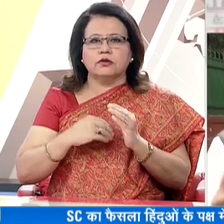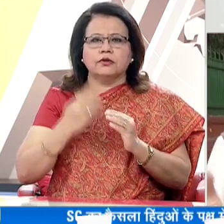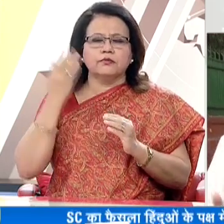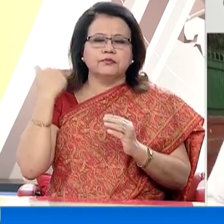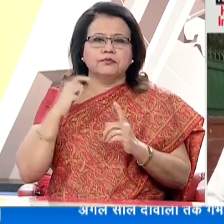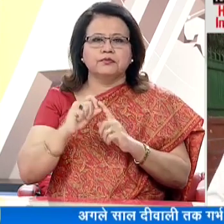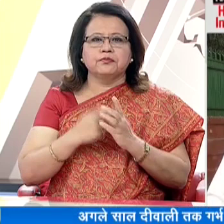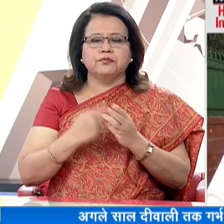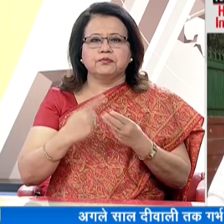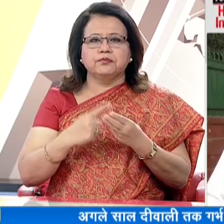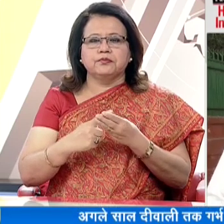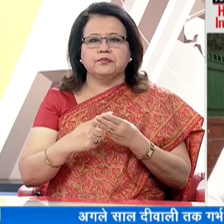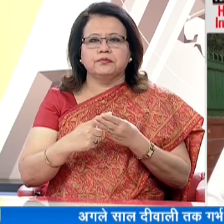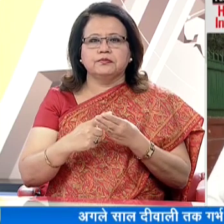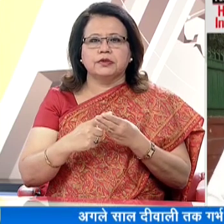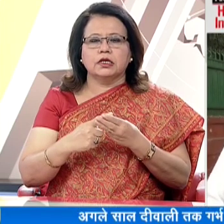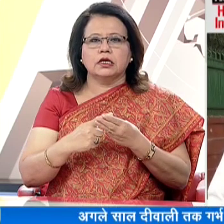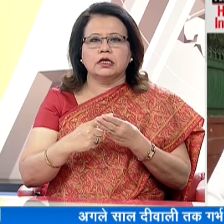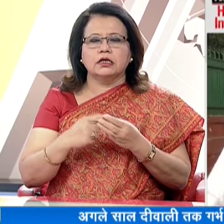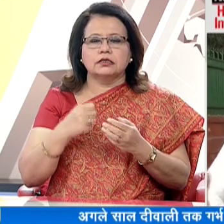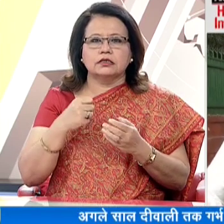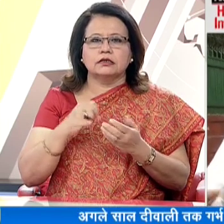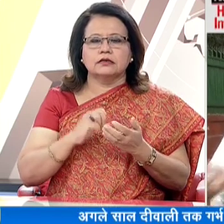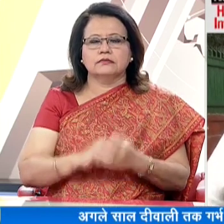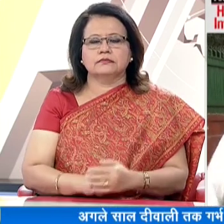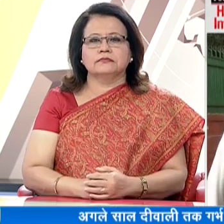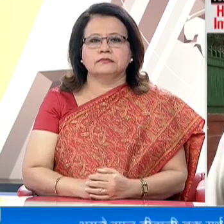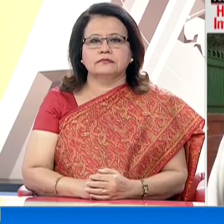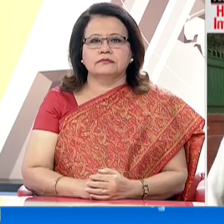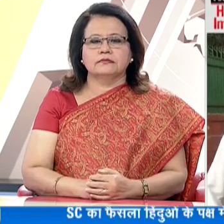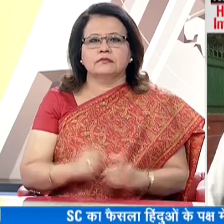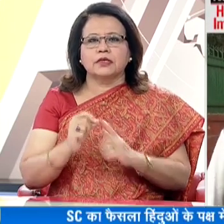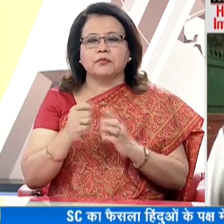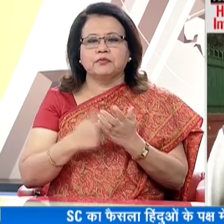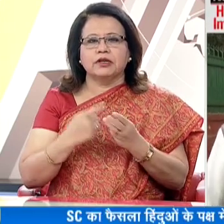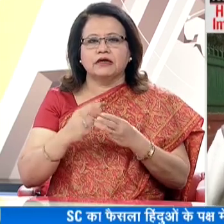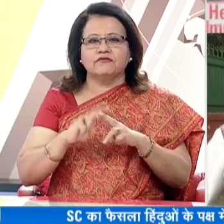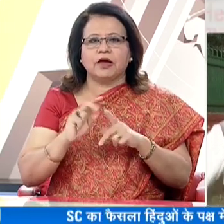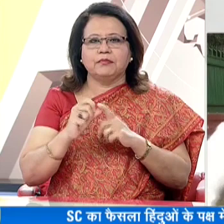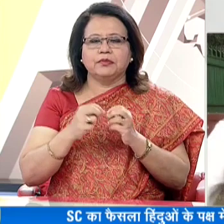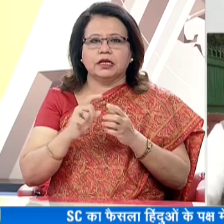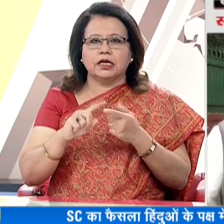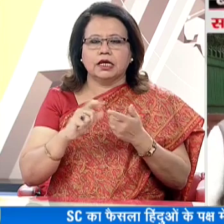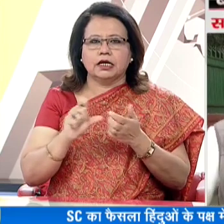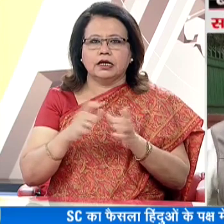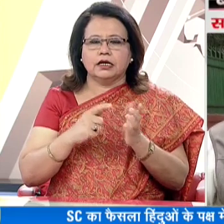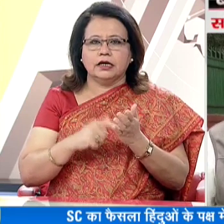प्री उसको कहते हैं प्री स्ट्रेस का वो उसको प्री फैब्रिकेटेड है, सिर्फ ऐसा ऐसा जोड़ना है